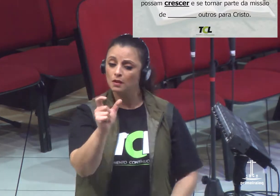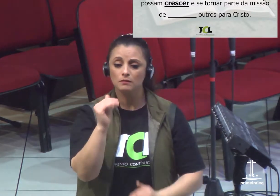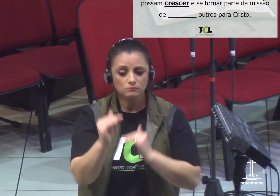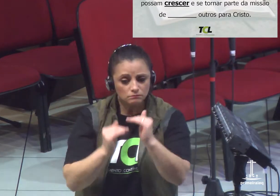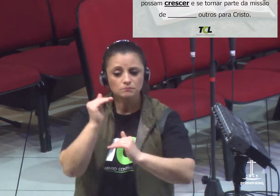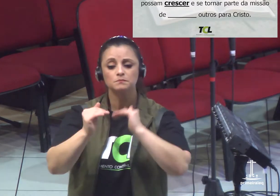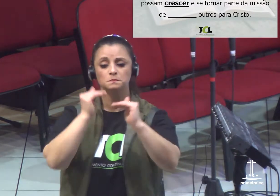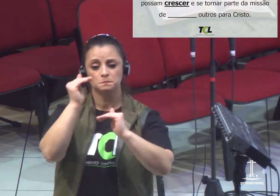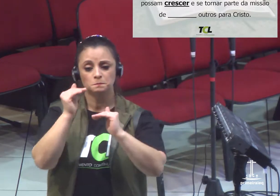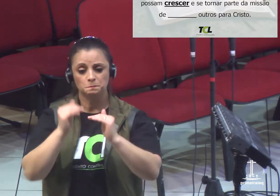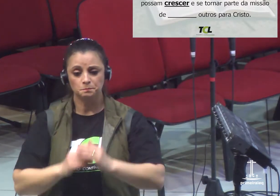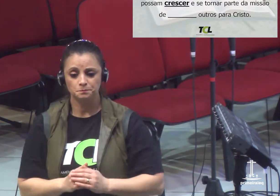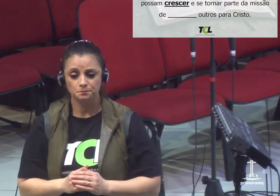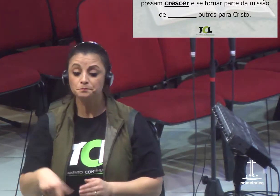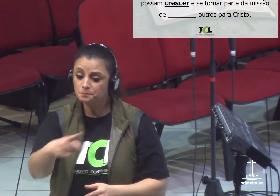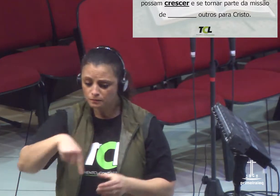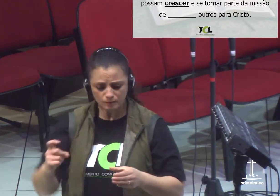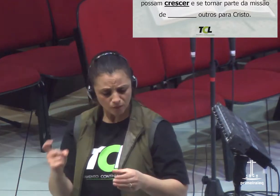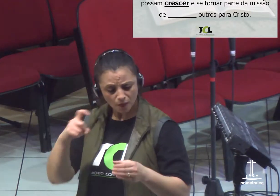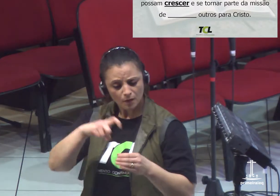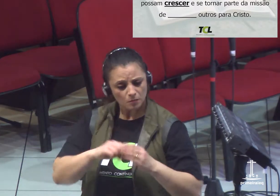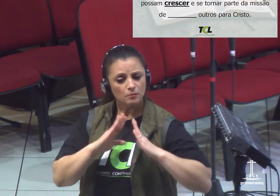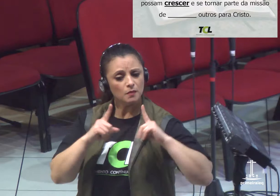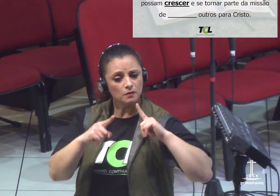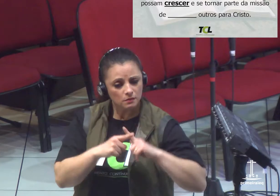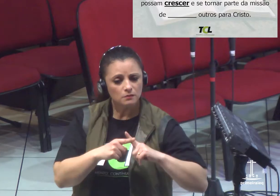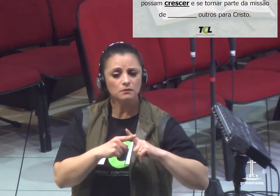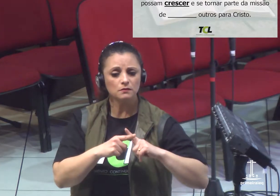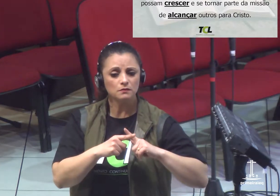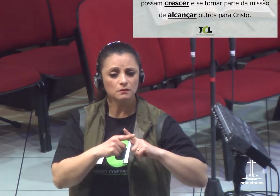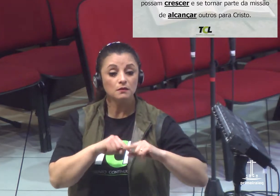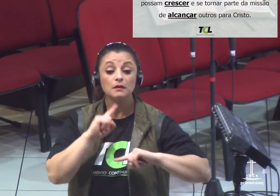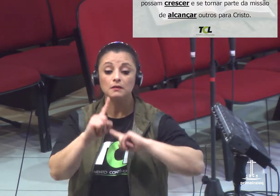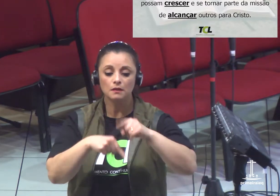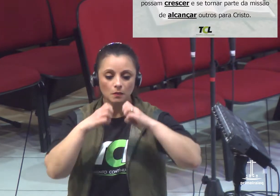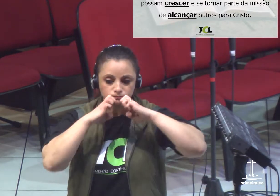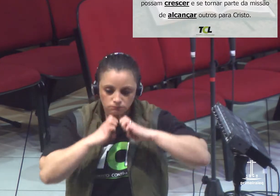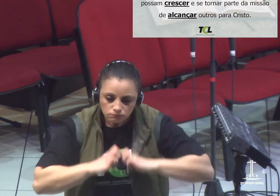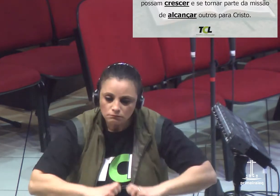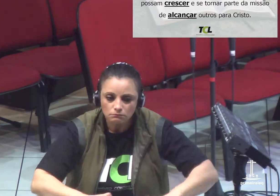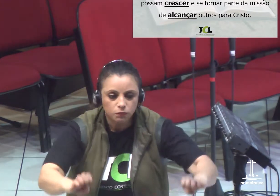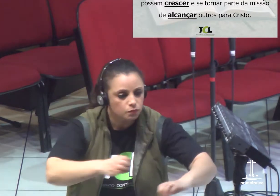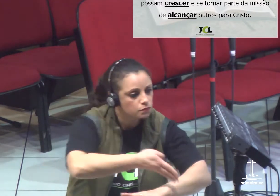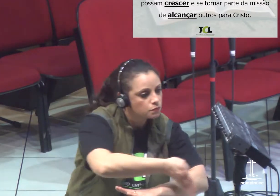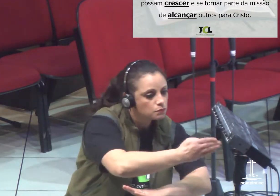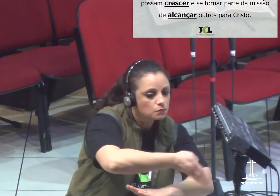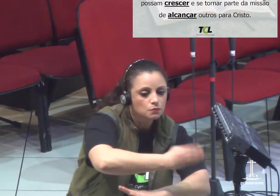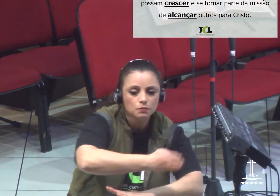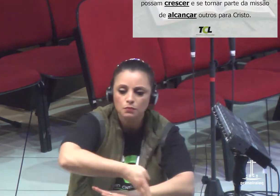E se tornar parte da missão de alcançar outros para